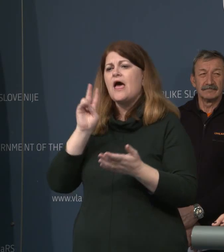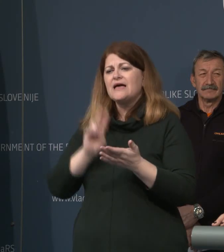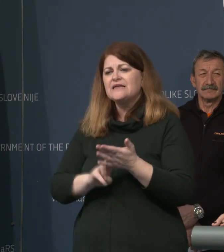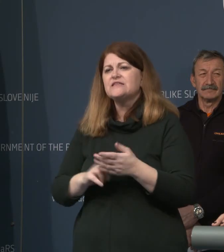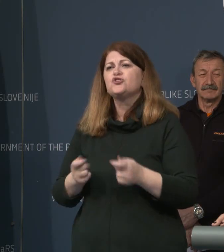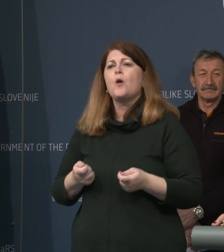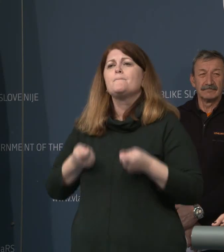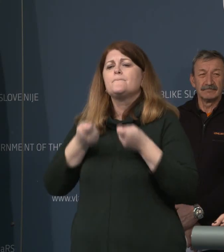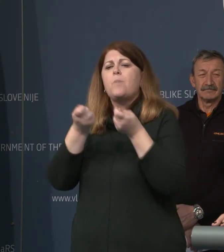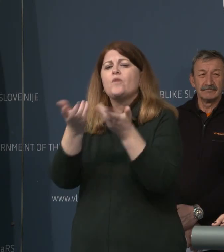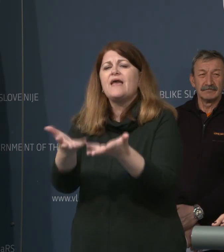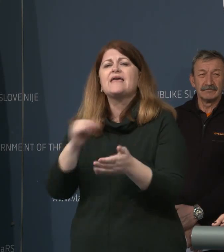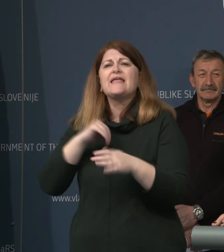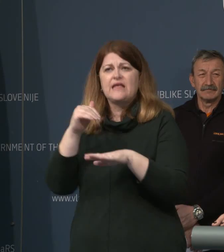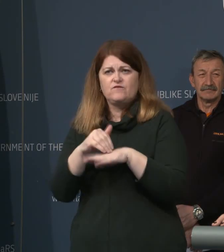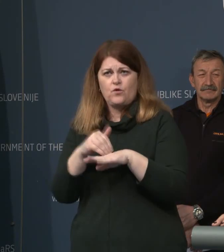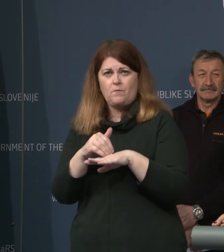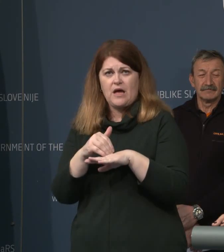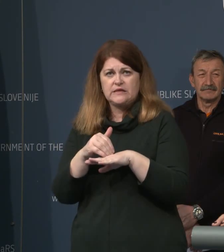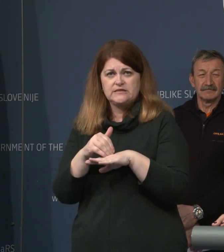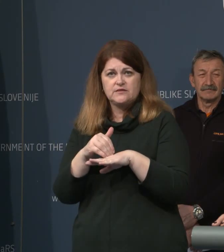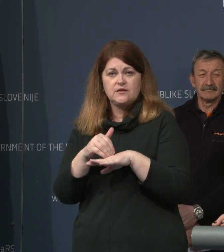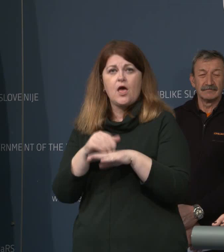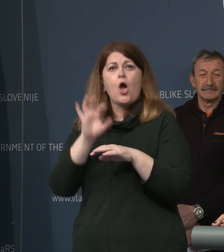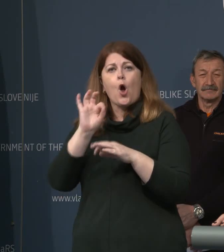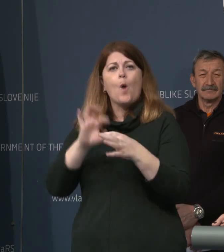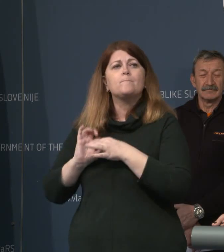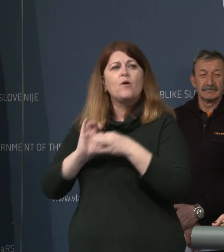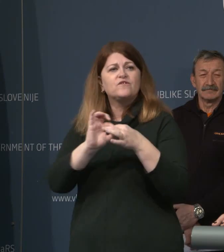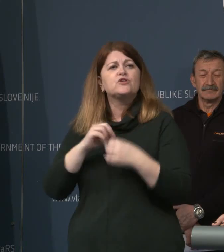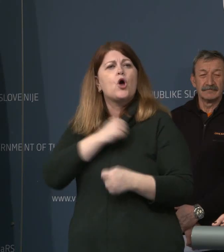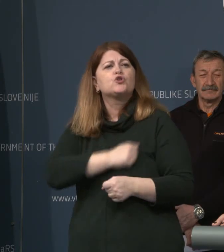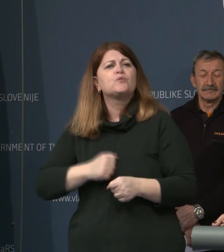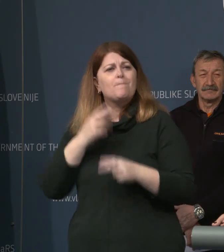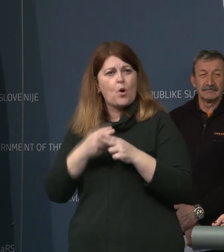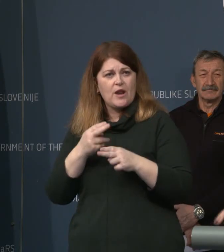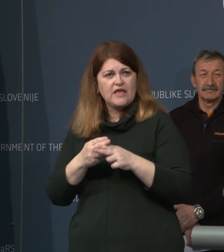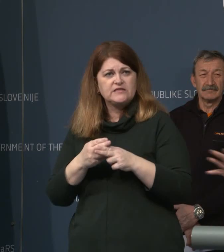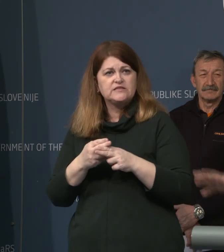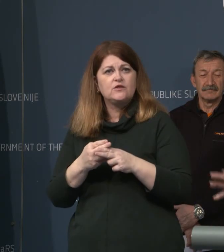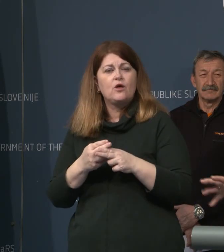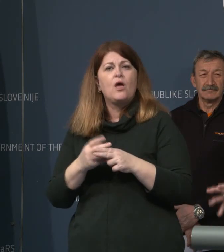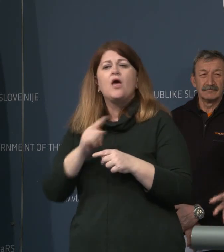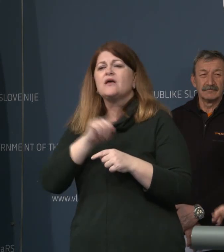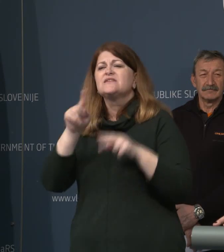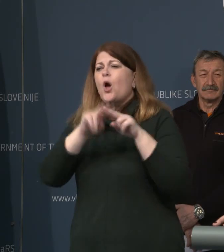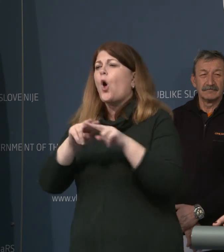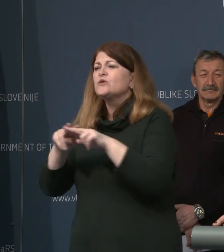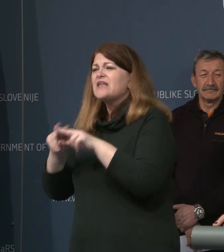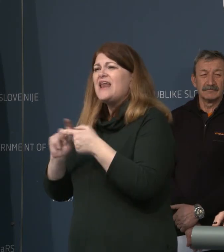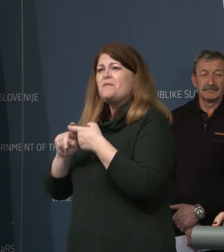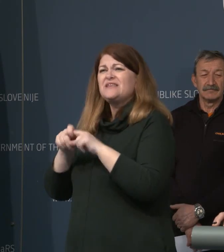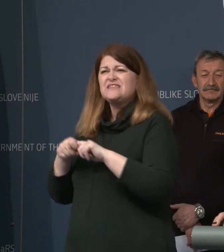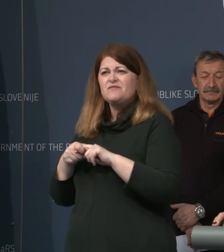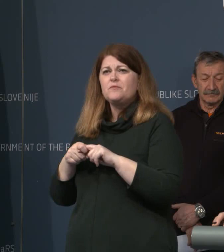resnično podajanje informacij, kakršnikoli informacij o povezavi z boleznjo, z ostalimi